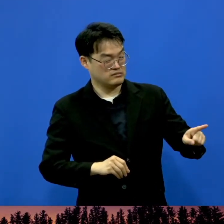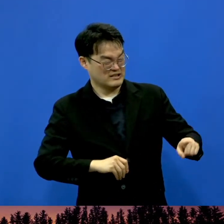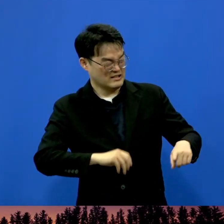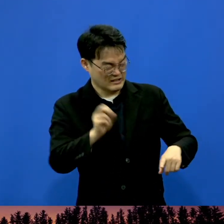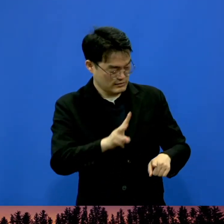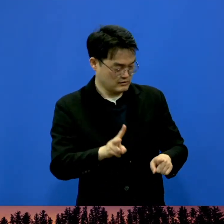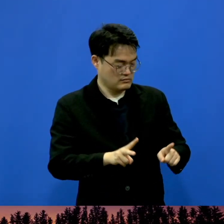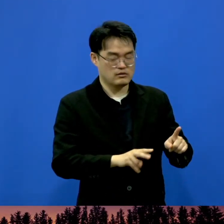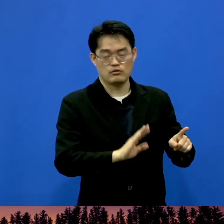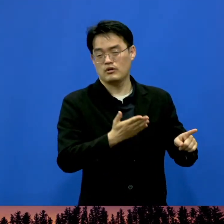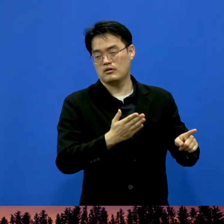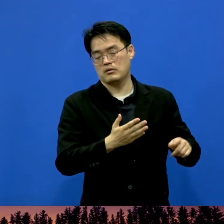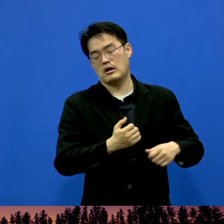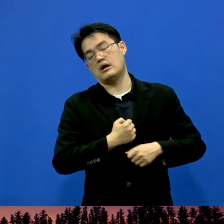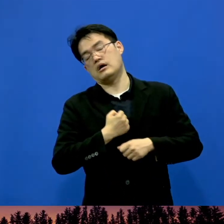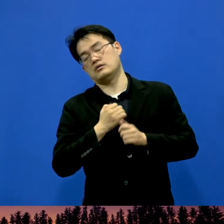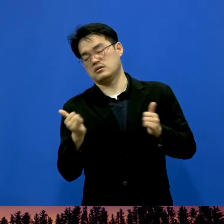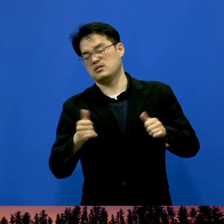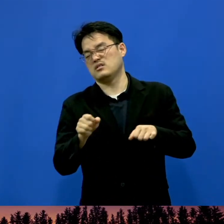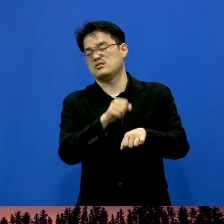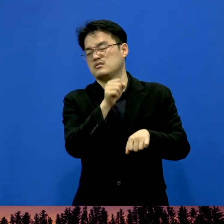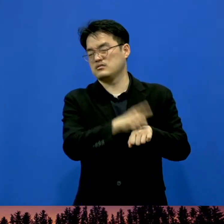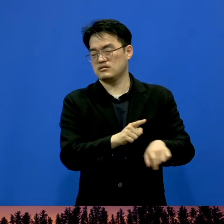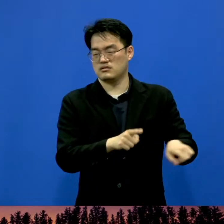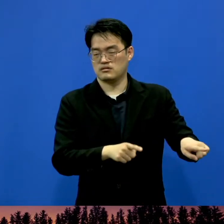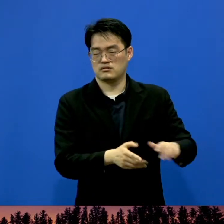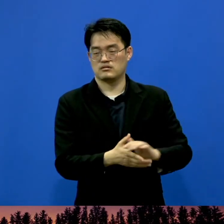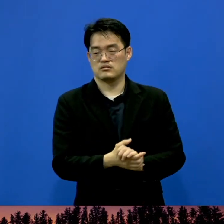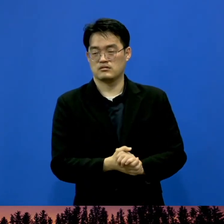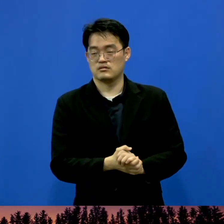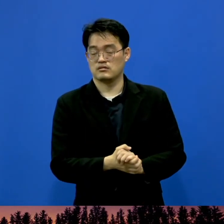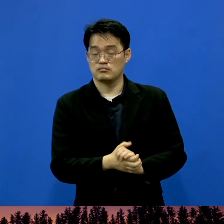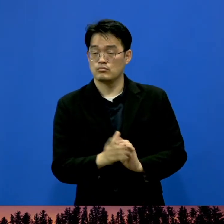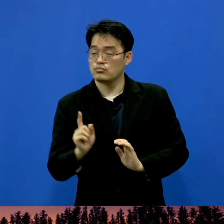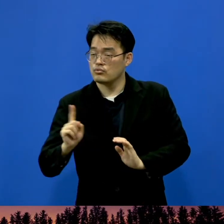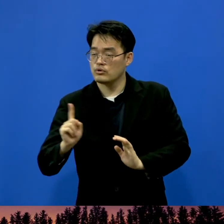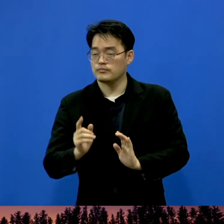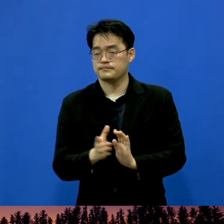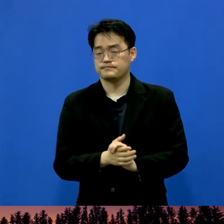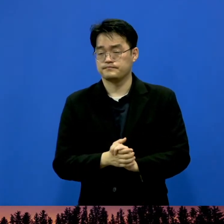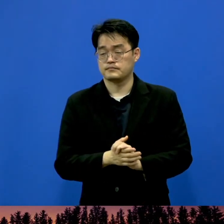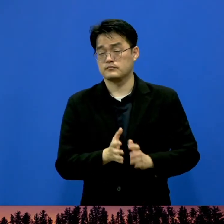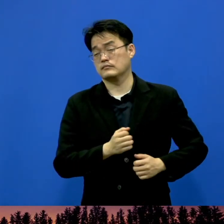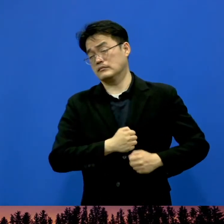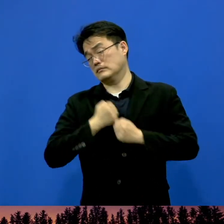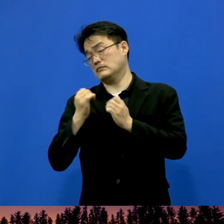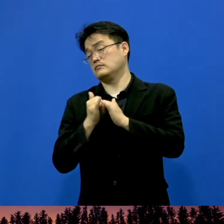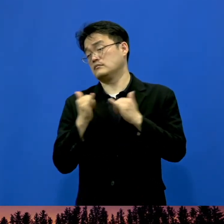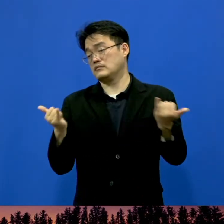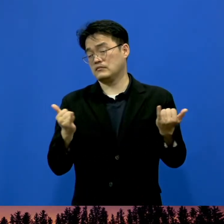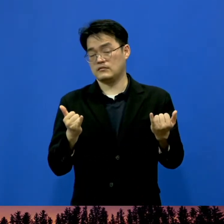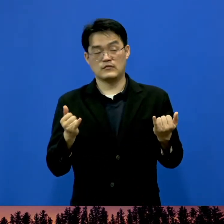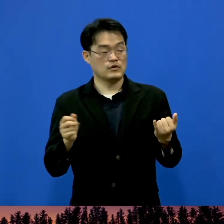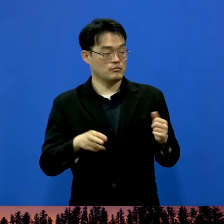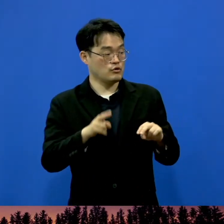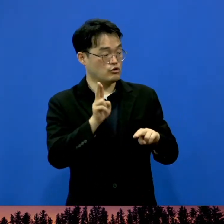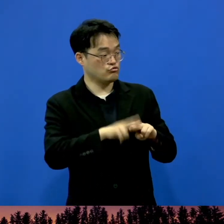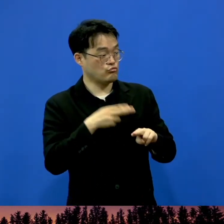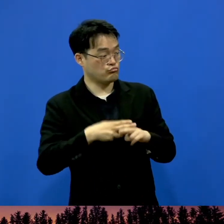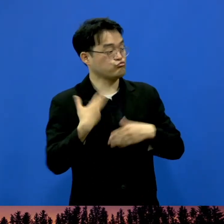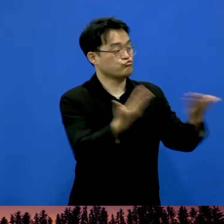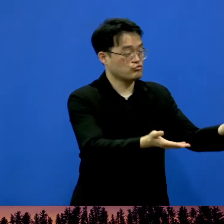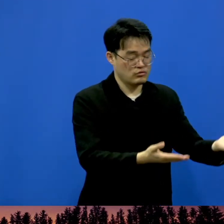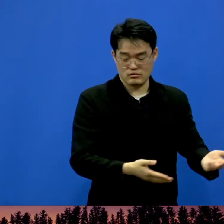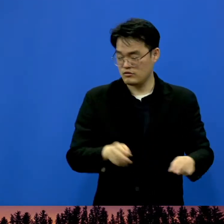게으른 자에 대한 표현이죠. 대책이 없어요. 그러니까 이 게으른 자는 선물을 받아도 문제예요. 포장지를 뜯기가